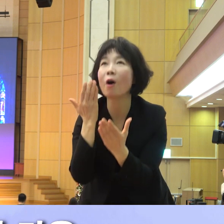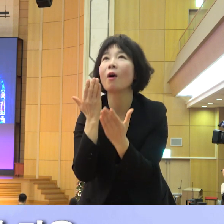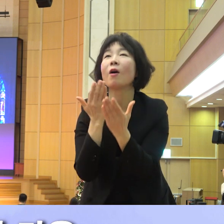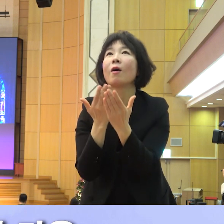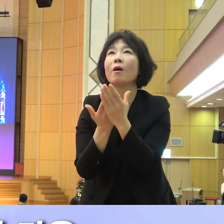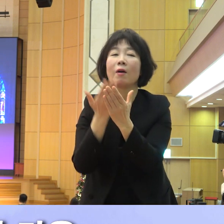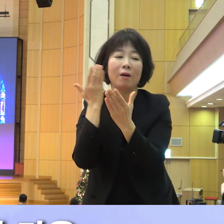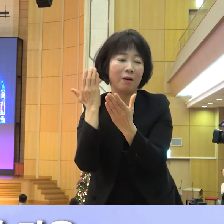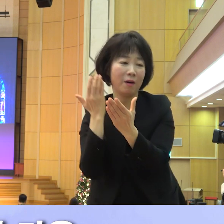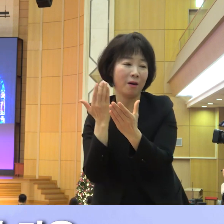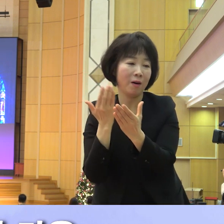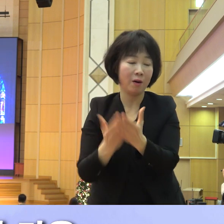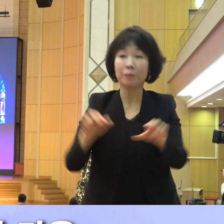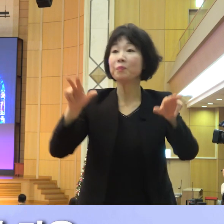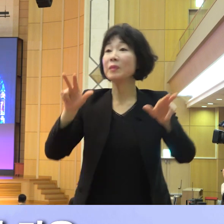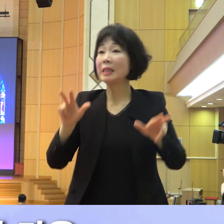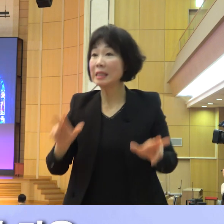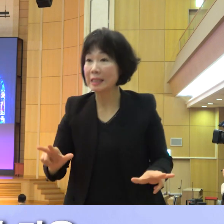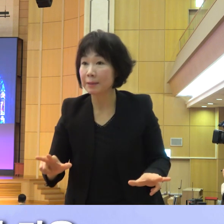연락하소서.